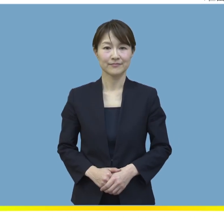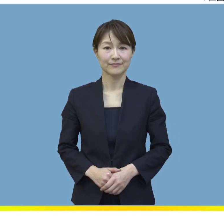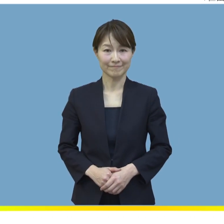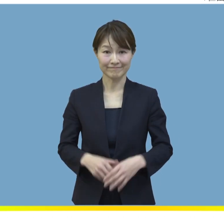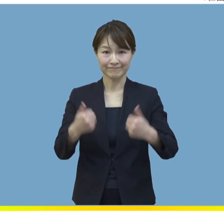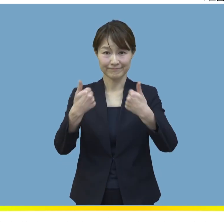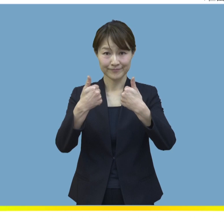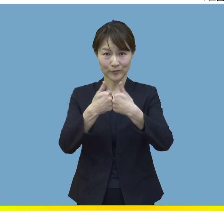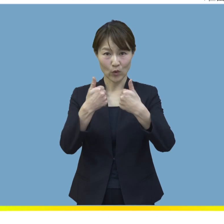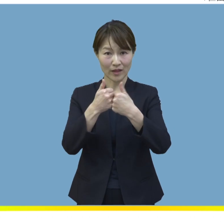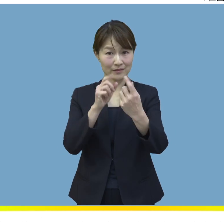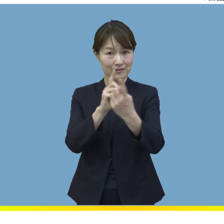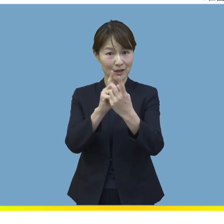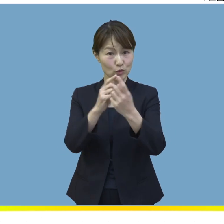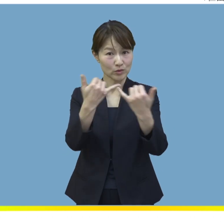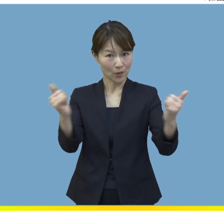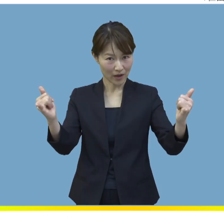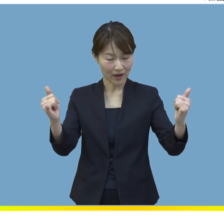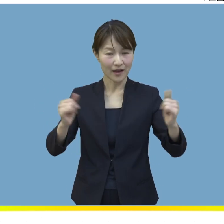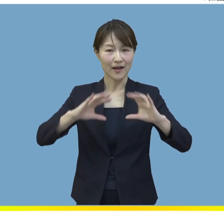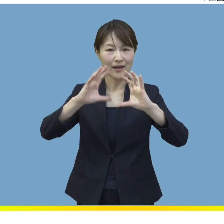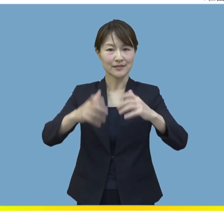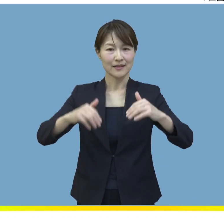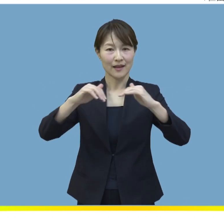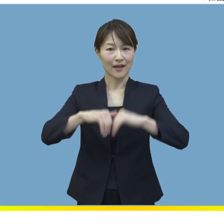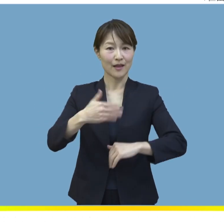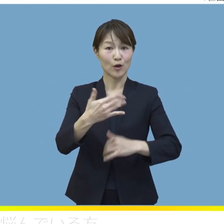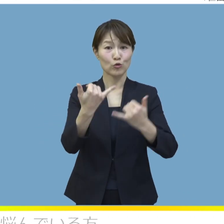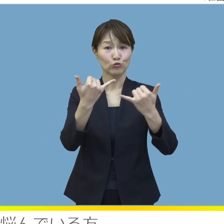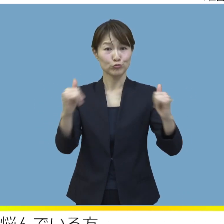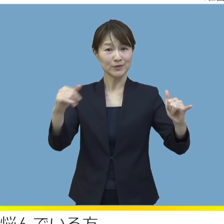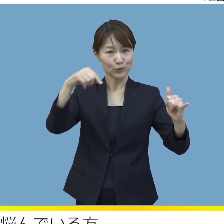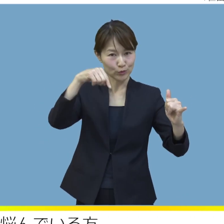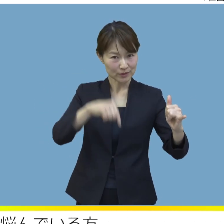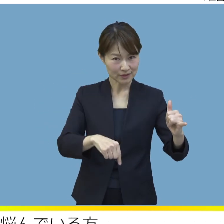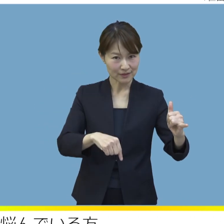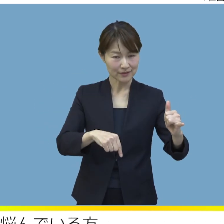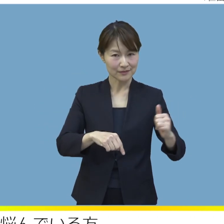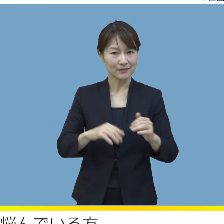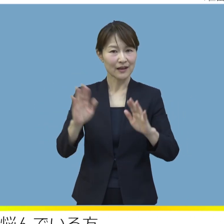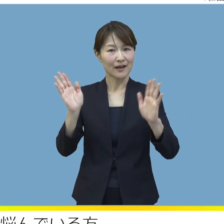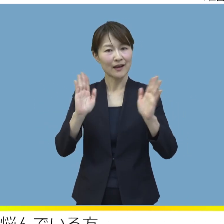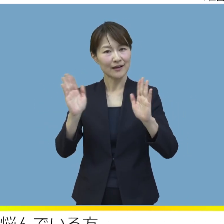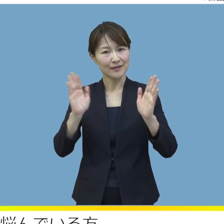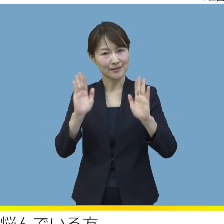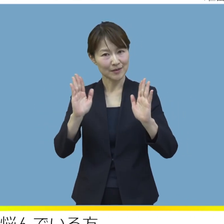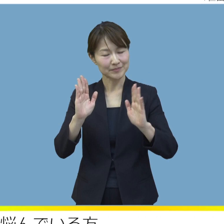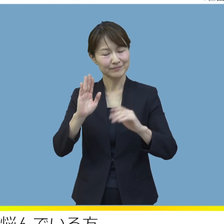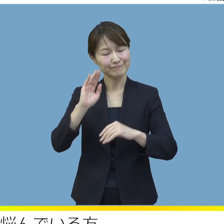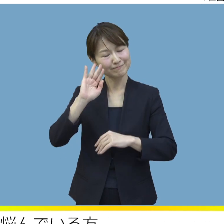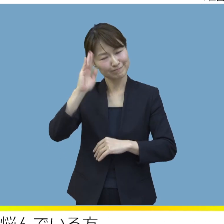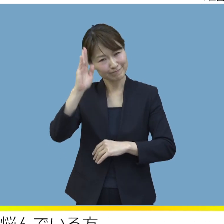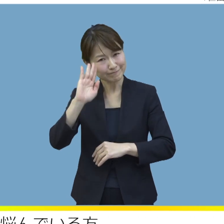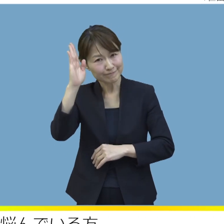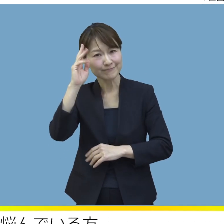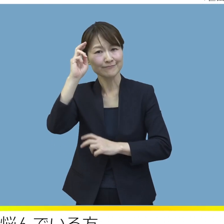対象は世田谷区民で不妊治療に悩んでいる方